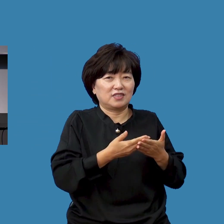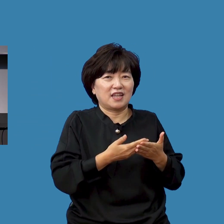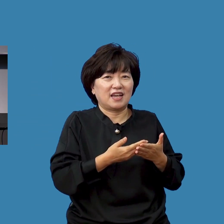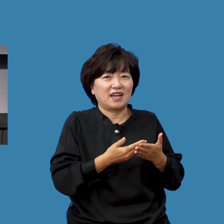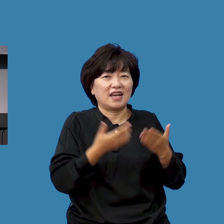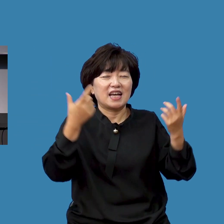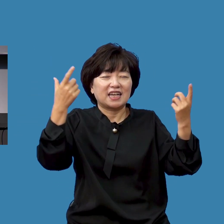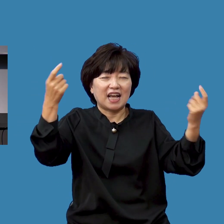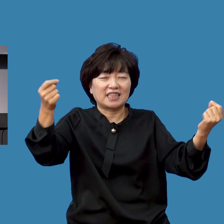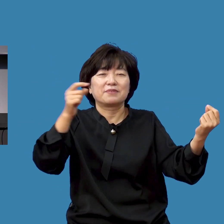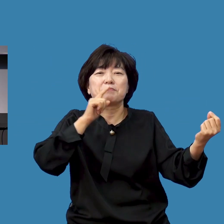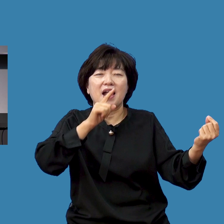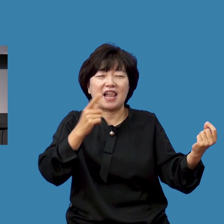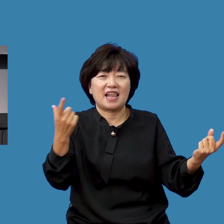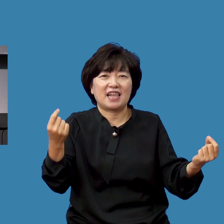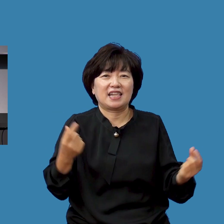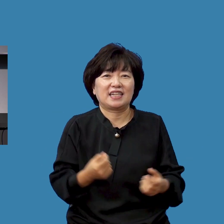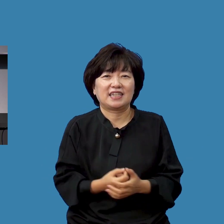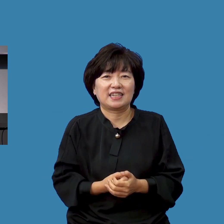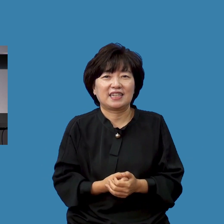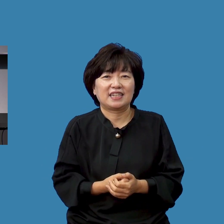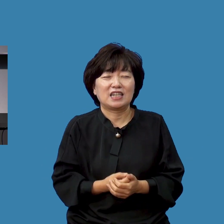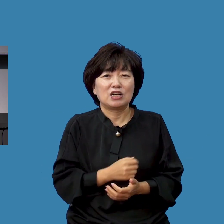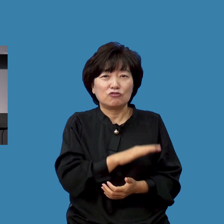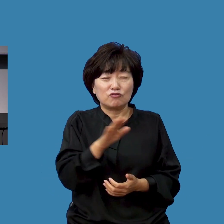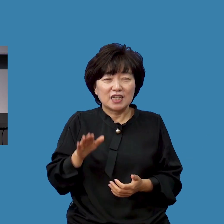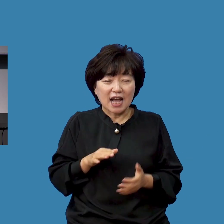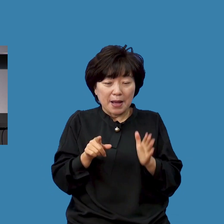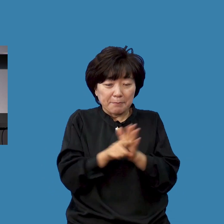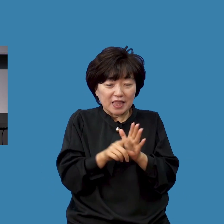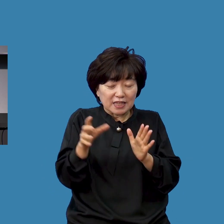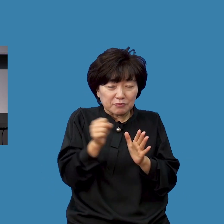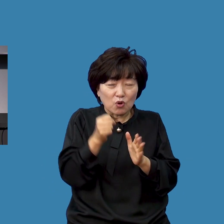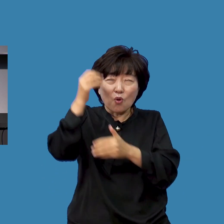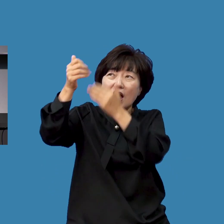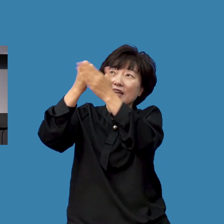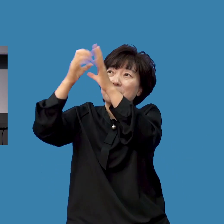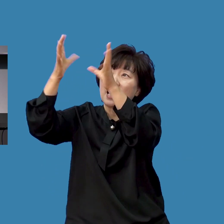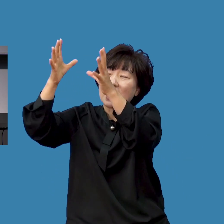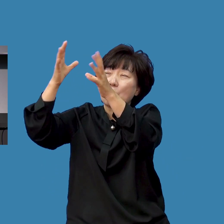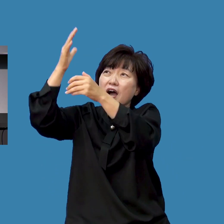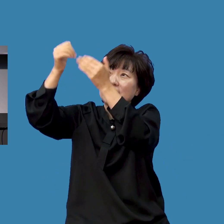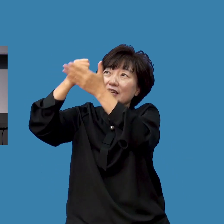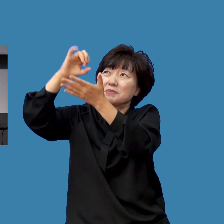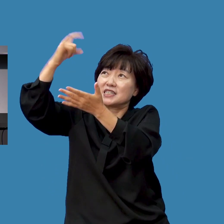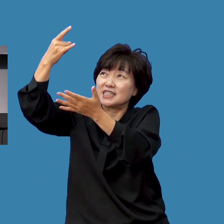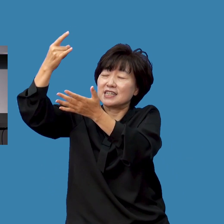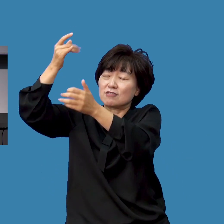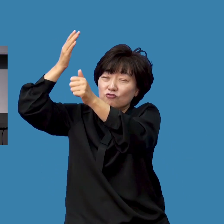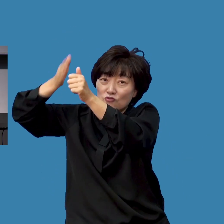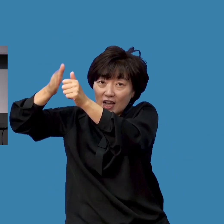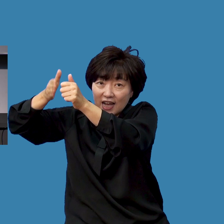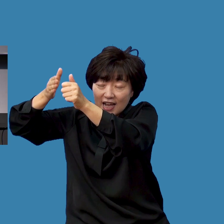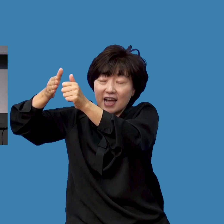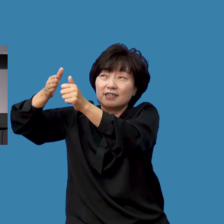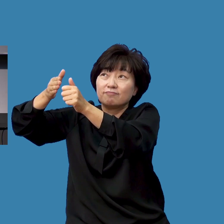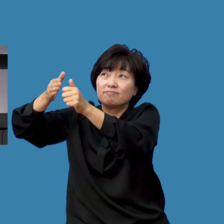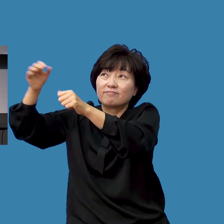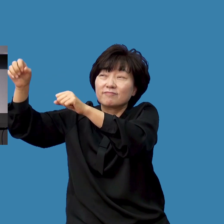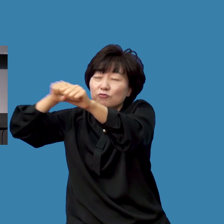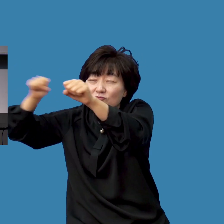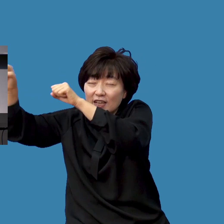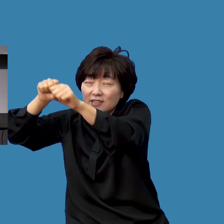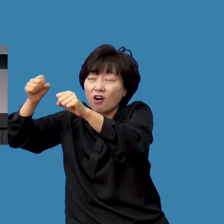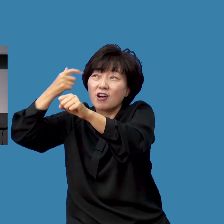같은 진리를 묘사하고 있는 다른 표현들인 거야. 우리가 믿음으로 그의 나라와 그의 의를 구했어. 그래서 뭔가를 영적인